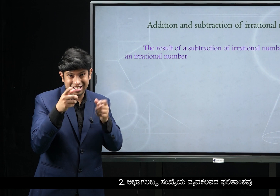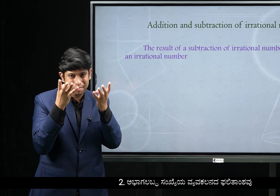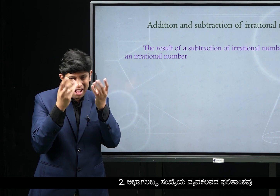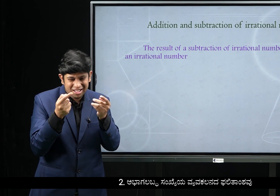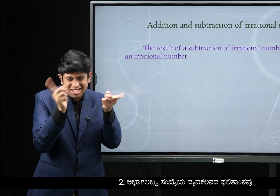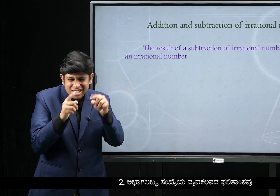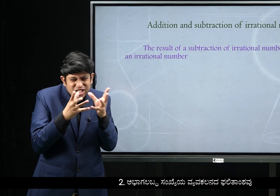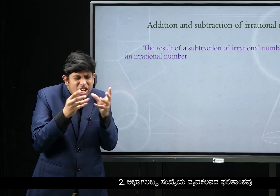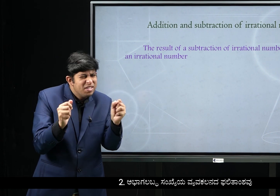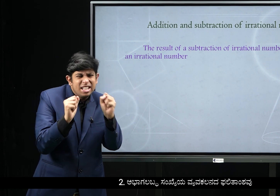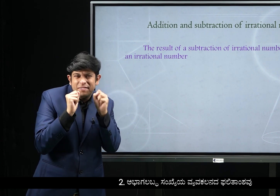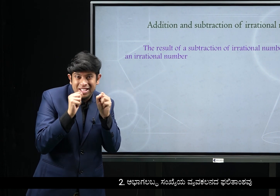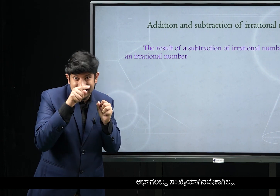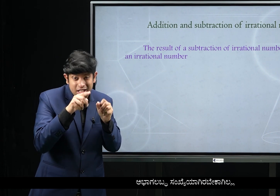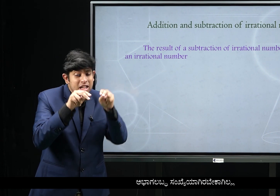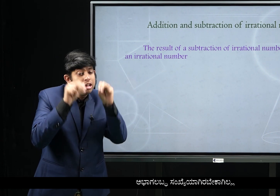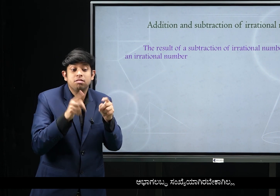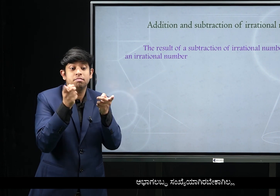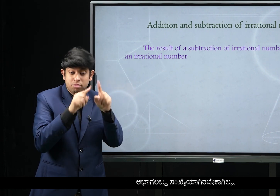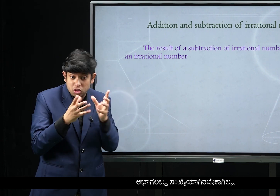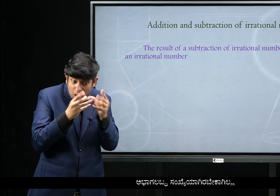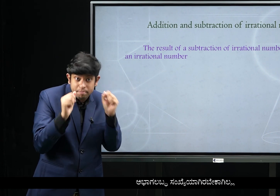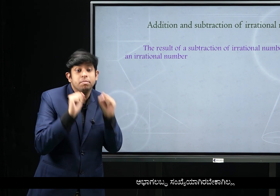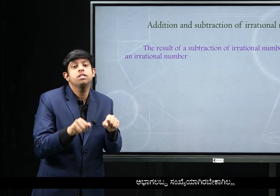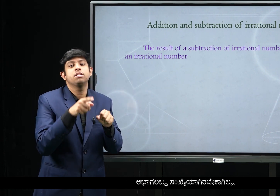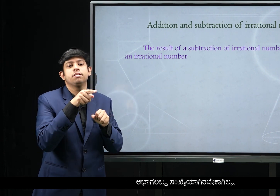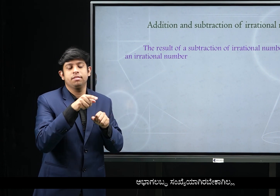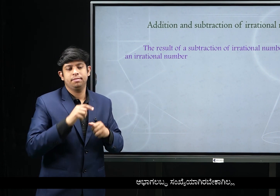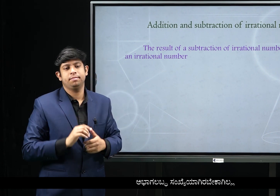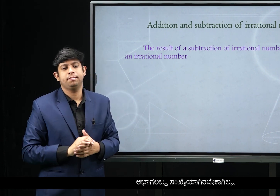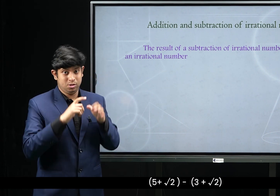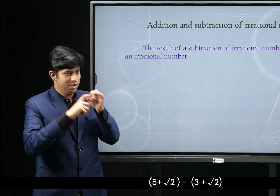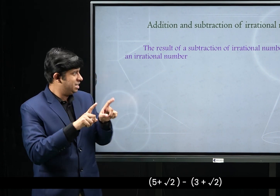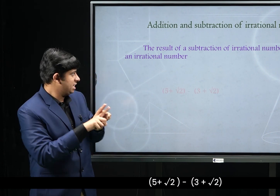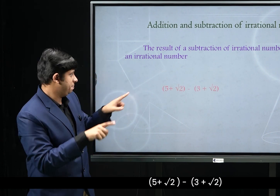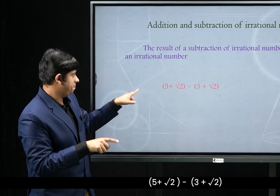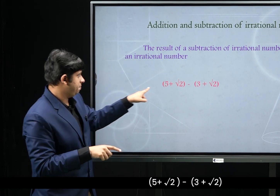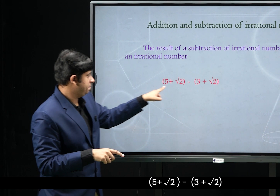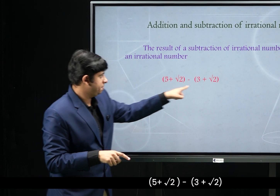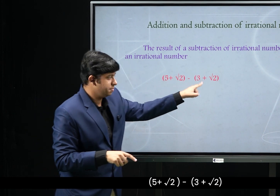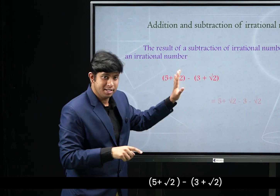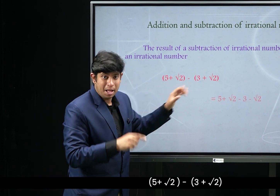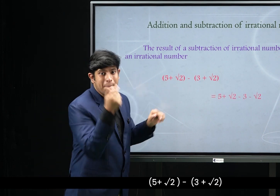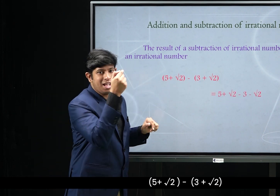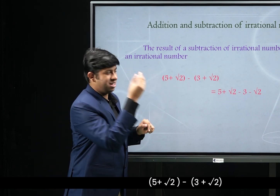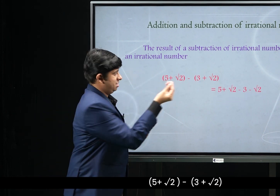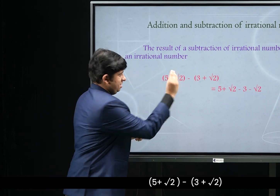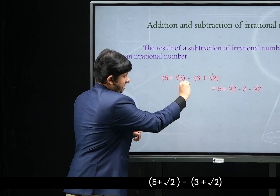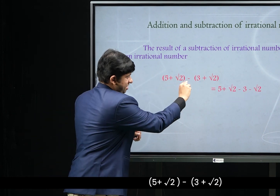ಸಂಖ್ಯೆಯ ವ್ಯವಕಲನದ ಫಲಿತಾಂಶವು ಅಭಾಗಲಬ್ಧ ಸಂಖ್ಯೆಯಾಗಿರಬೇಕಾಗಿಲ್ಲ. 5 ವರ್ಗಮೂಲ 2 - 3